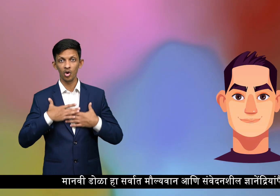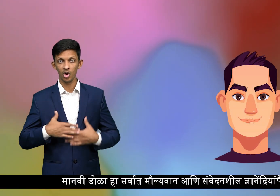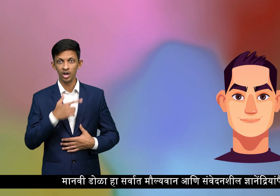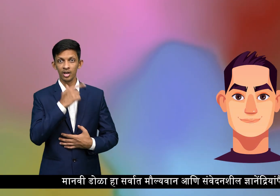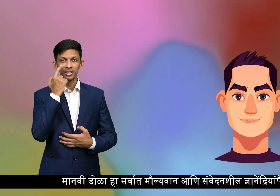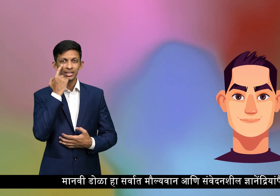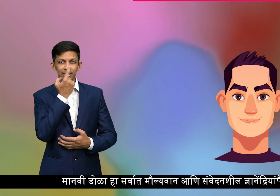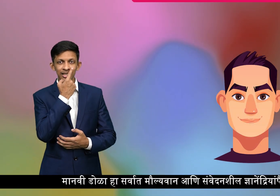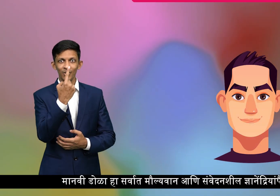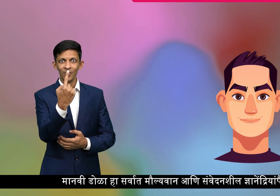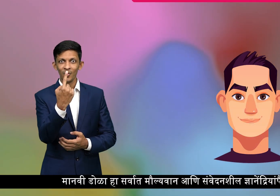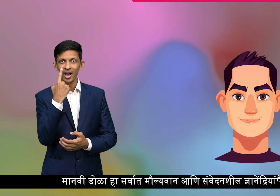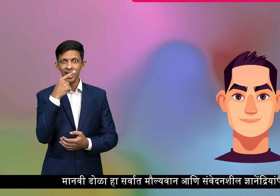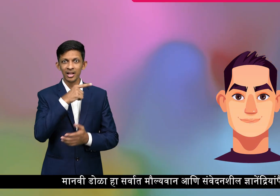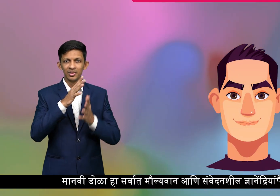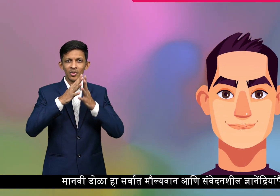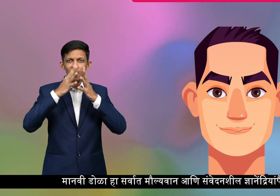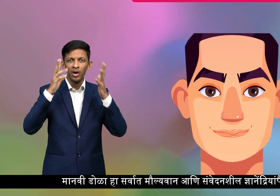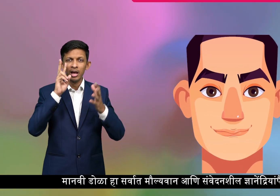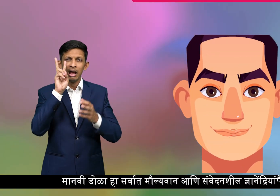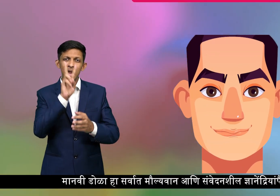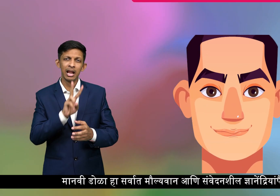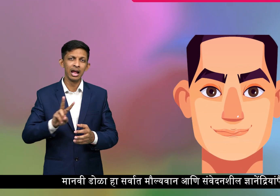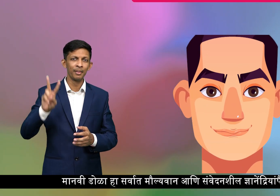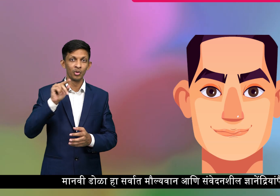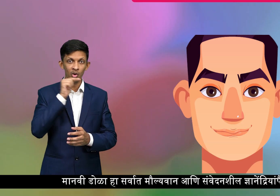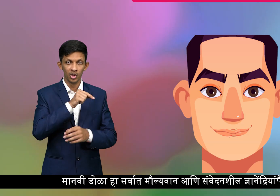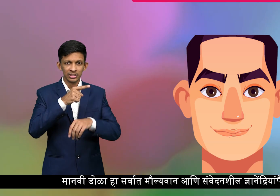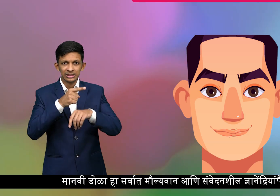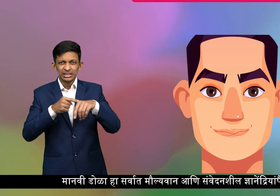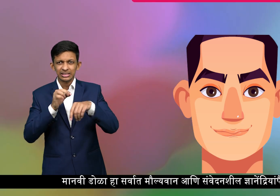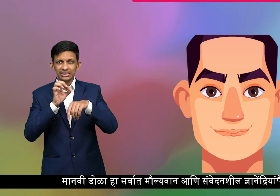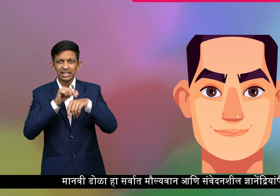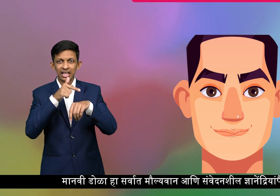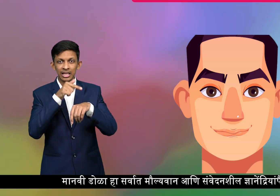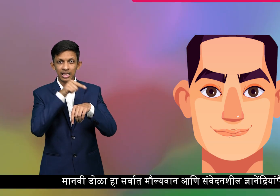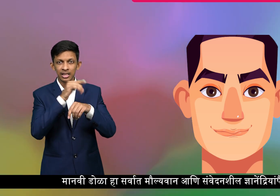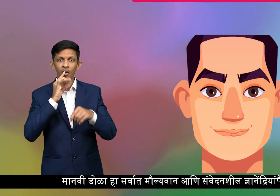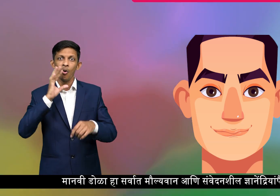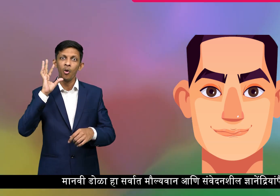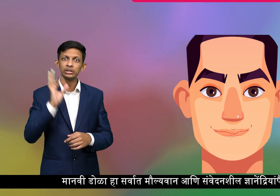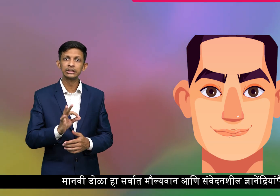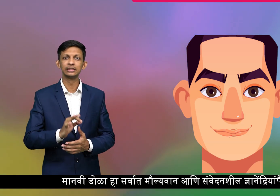मानवी डोळा हा सर्वात मौल्यवान आणि संवेदनशील ज्ञानेंद्रियांपैकी एक आहे.